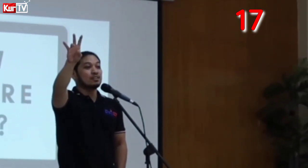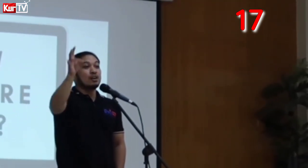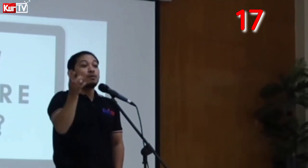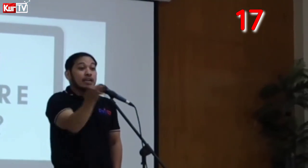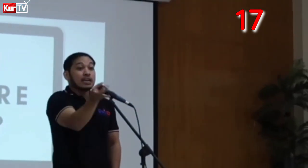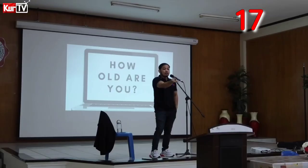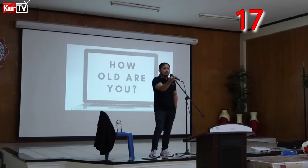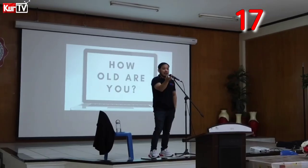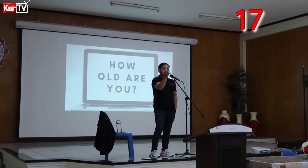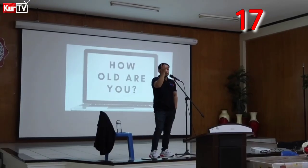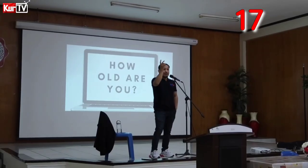18. Oh, hindi ganun sa katabi.